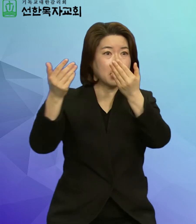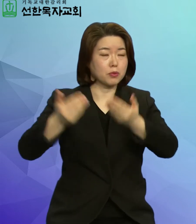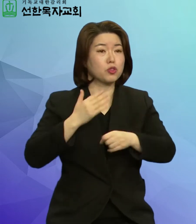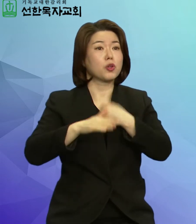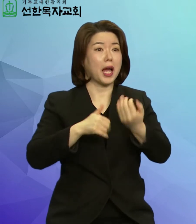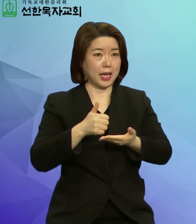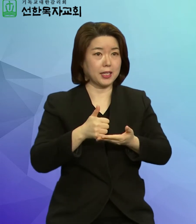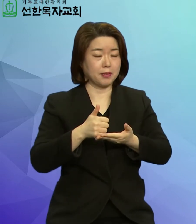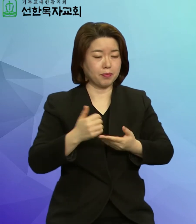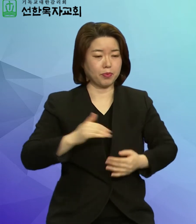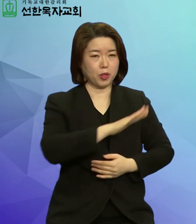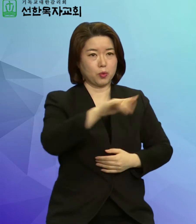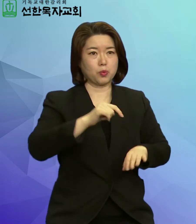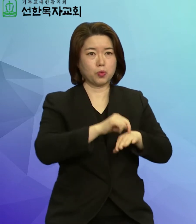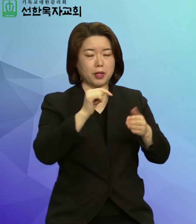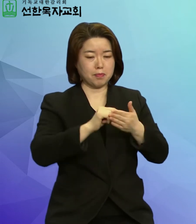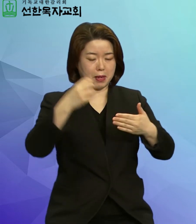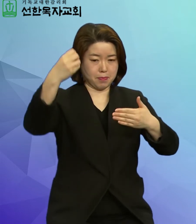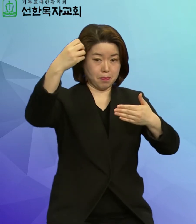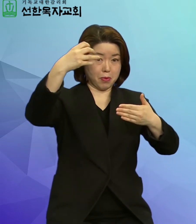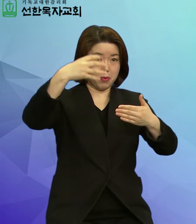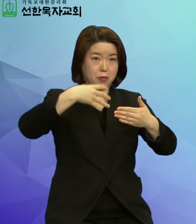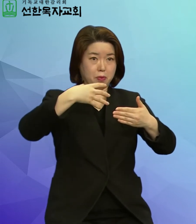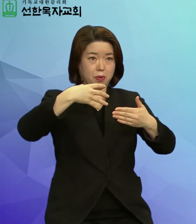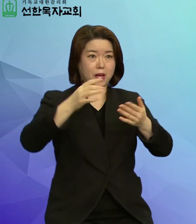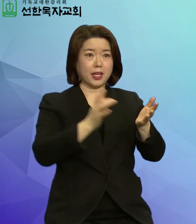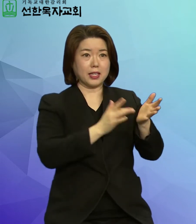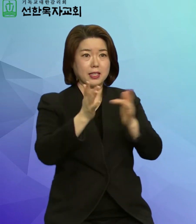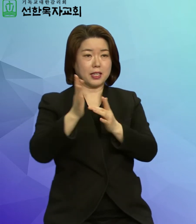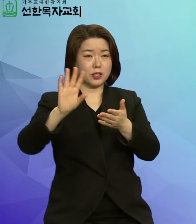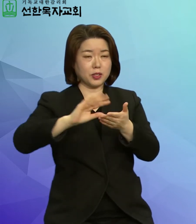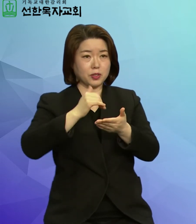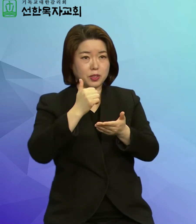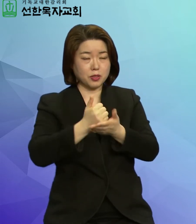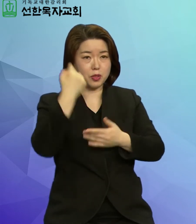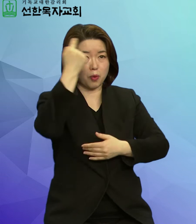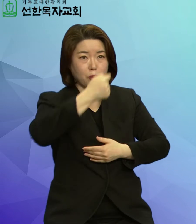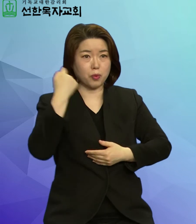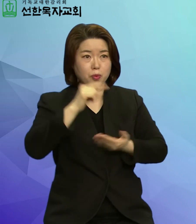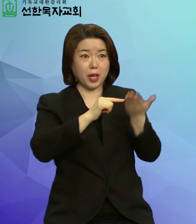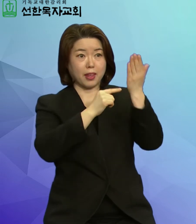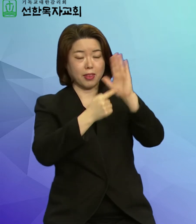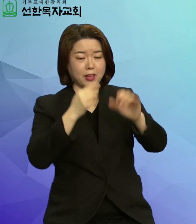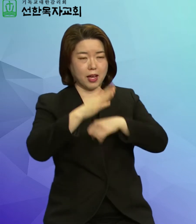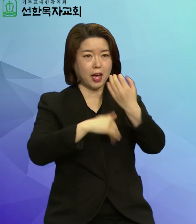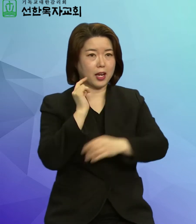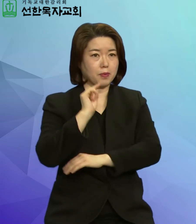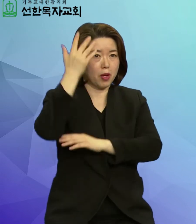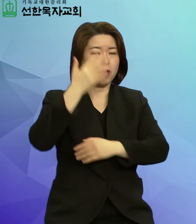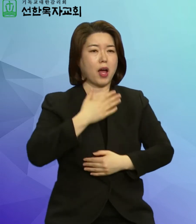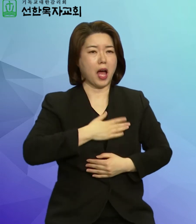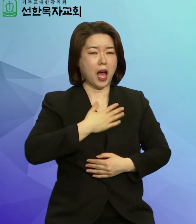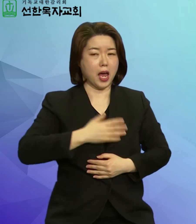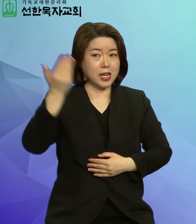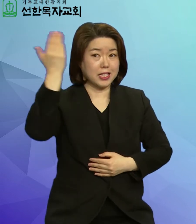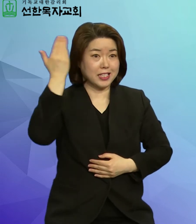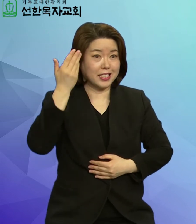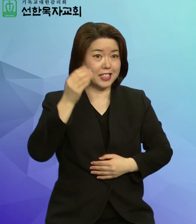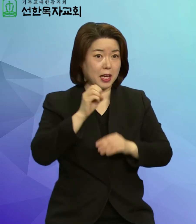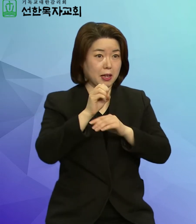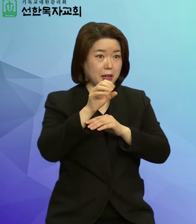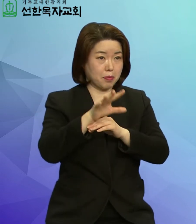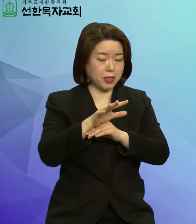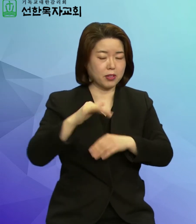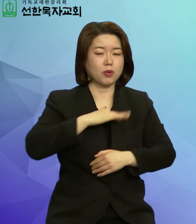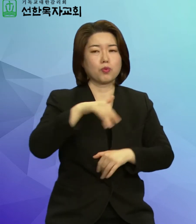하고 말씀하신 하나님께서 우리의 마음속을 비추셔서 예수 그리스도의 얼굴에 나타난 하나님의 영광을 아는